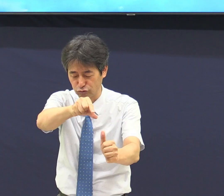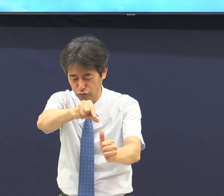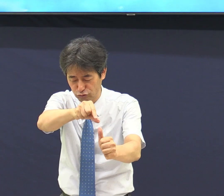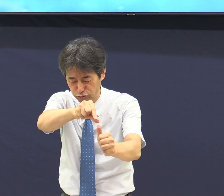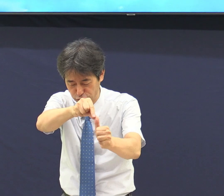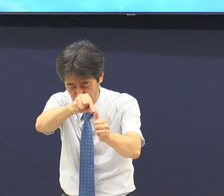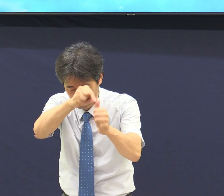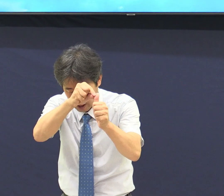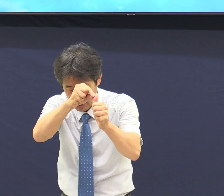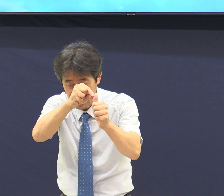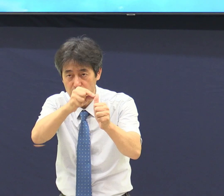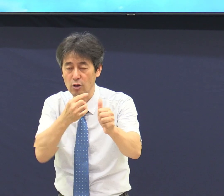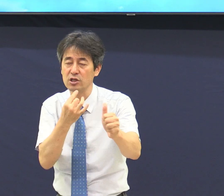사람의 생명을 구원하고